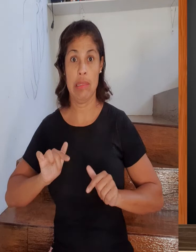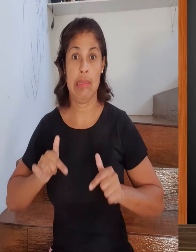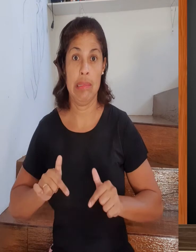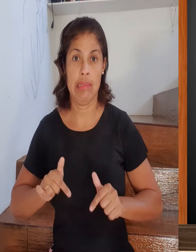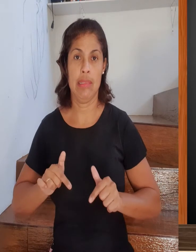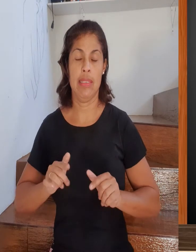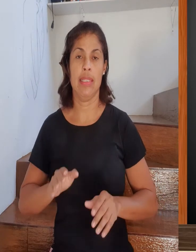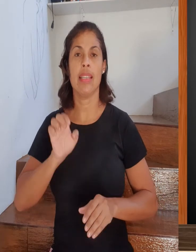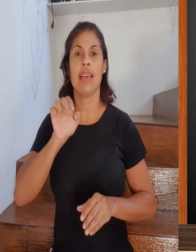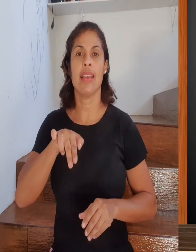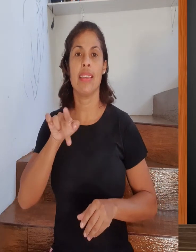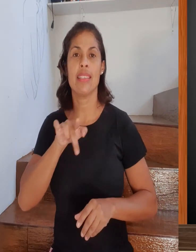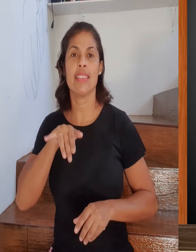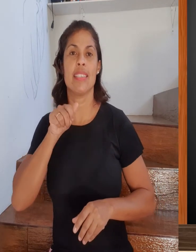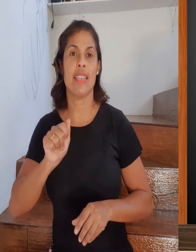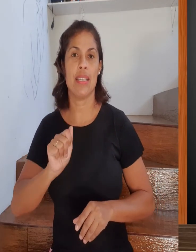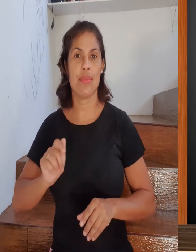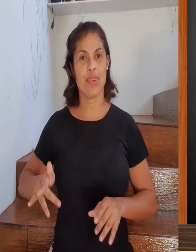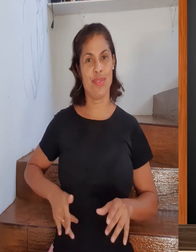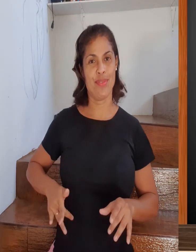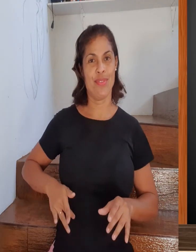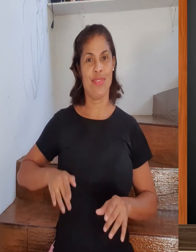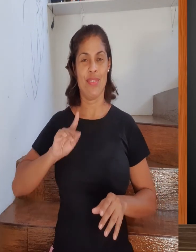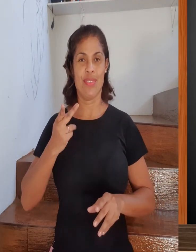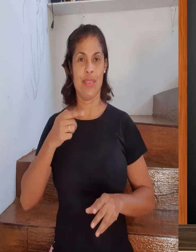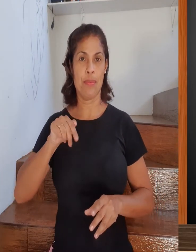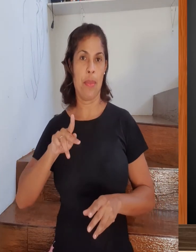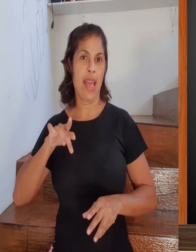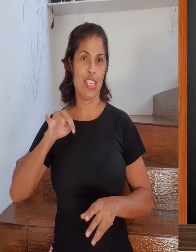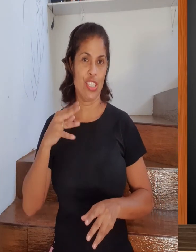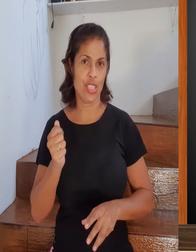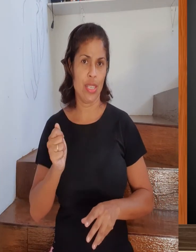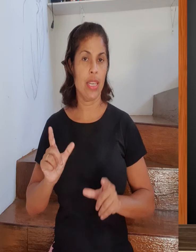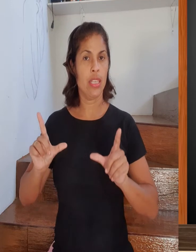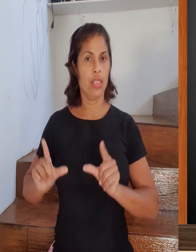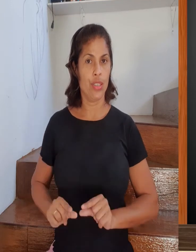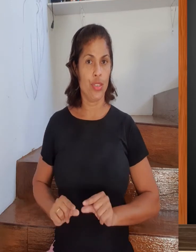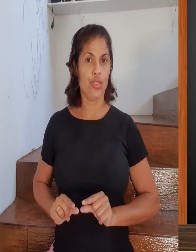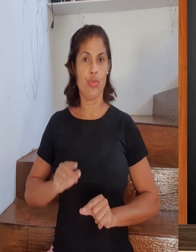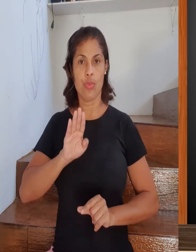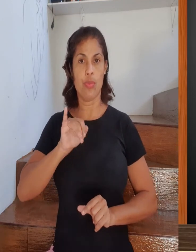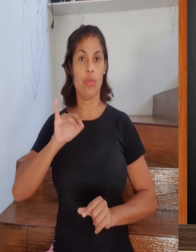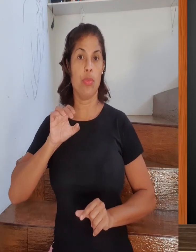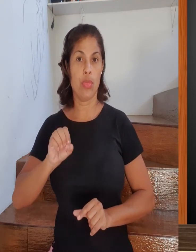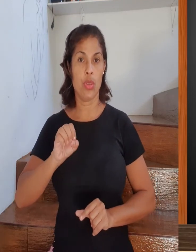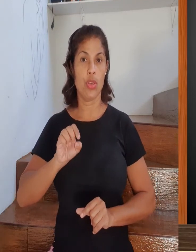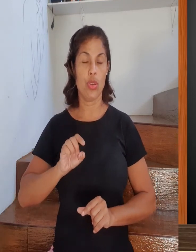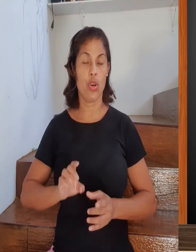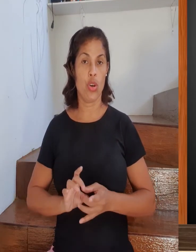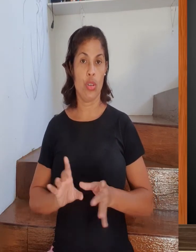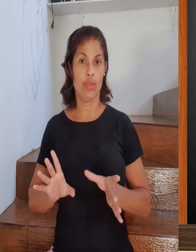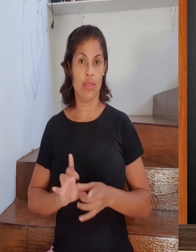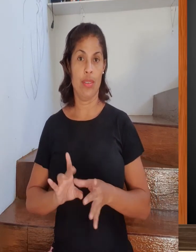mesmo ativação, pelas enzimas hepáticas. Seja como for, isso diminui a biodisponibilidade